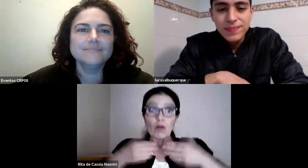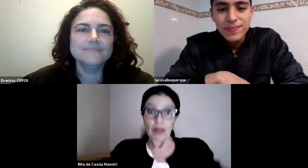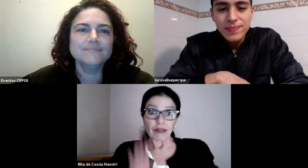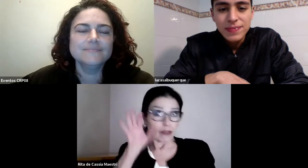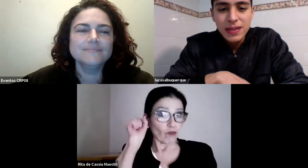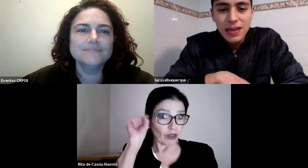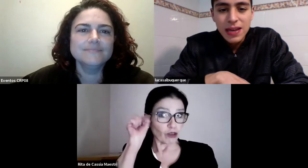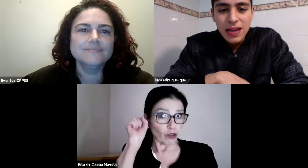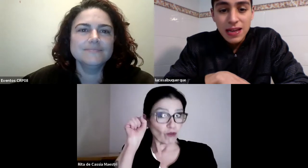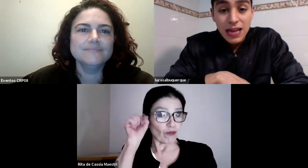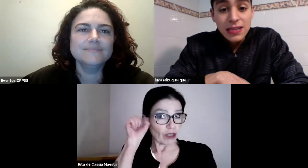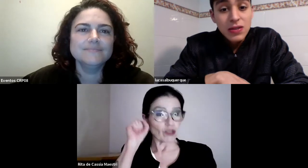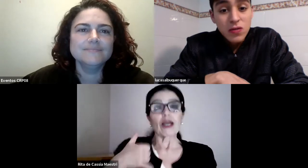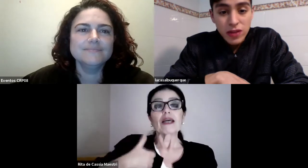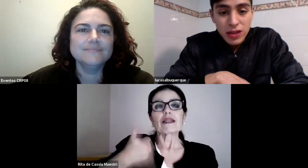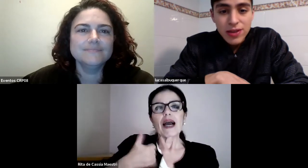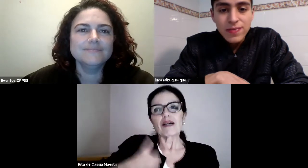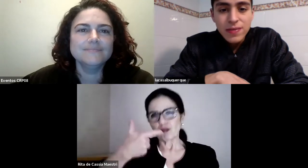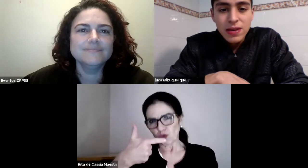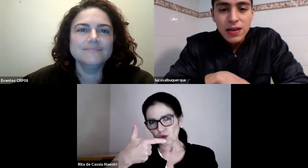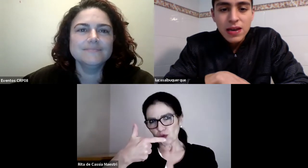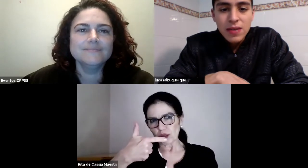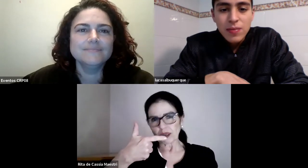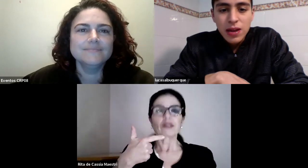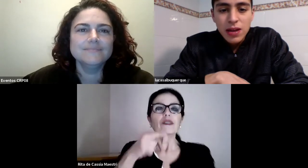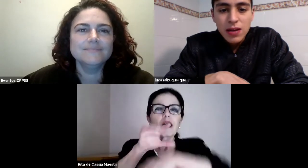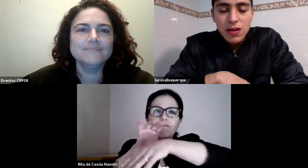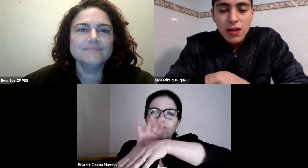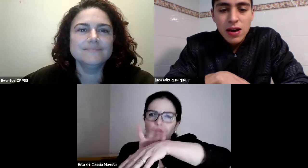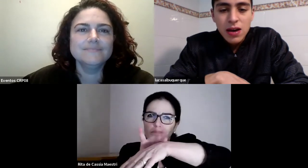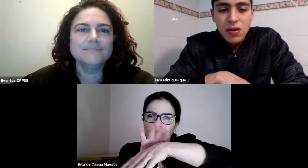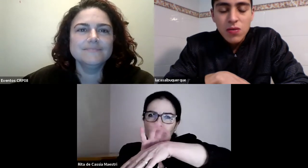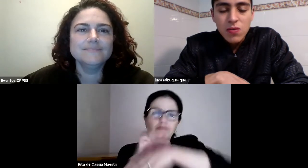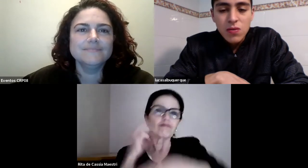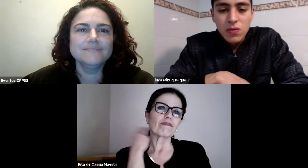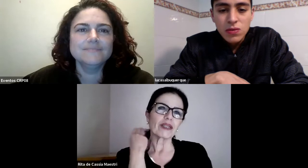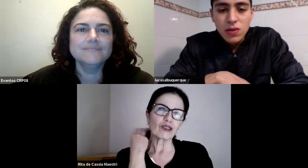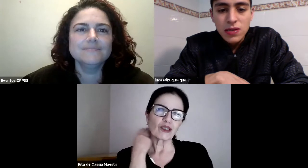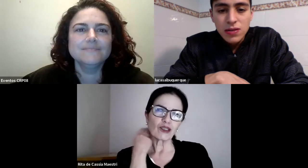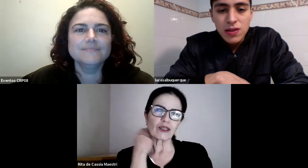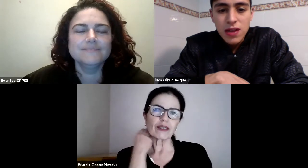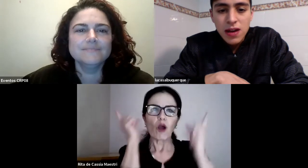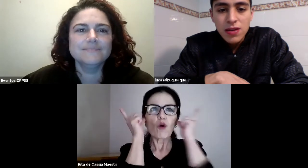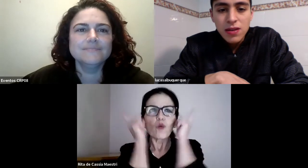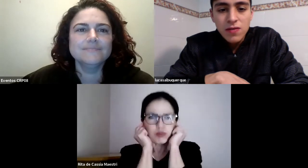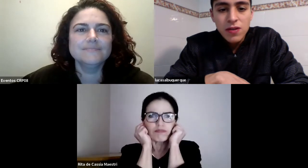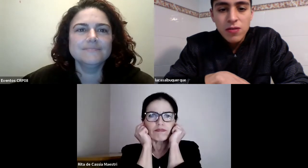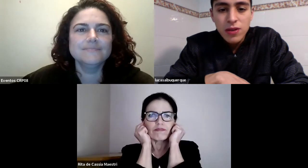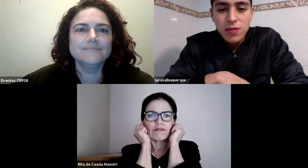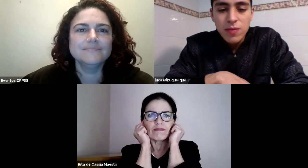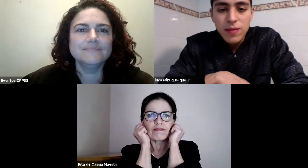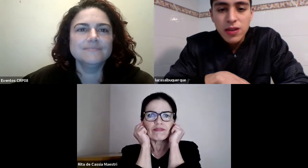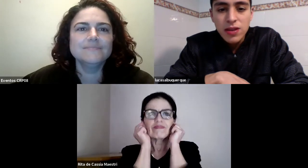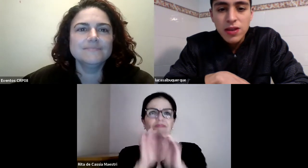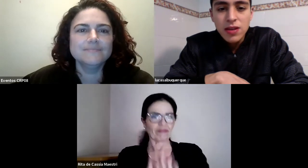profunda, nasci ouvinte, porém, com 2 anos de idade, eu fui acometida